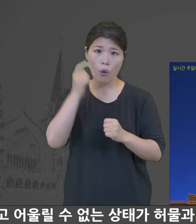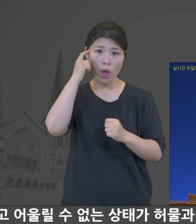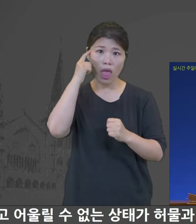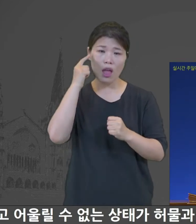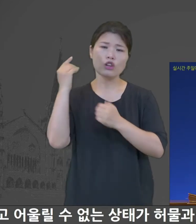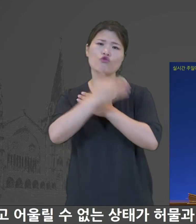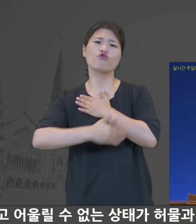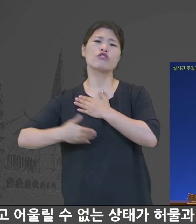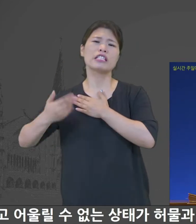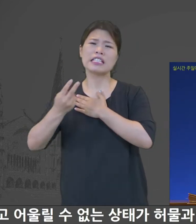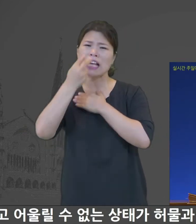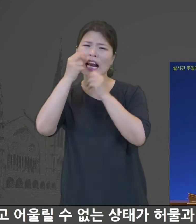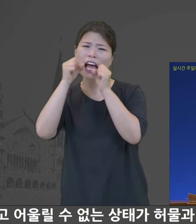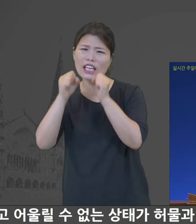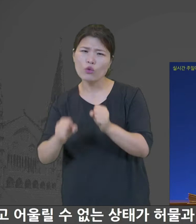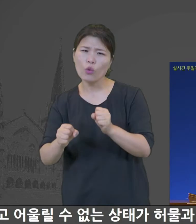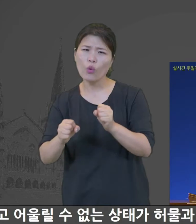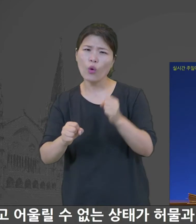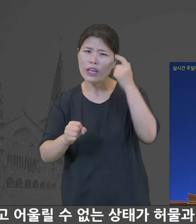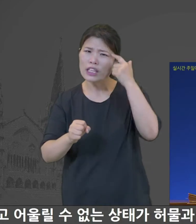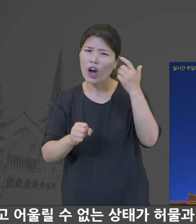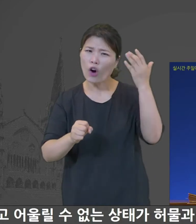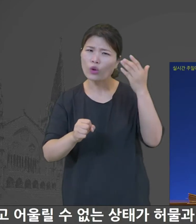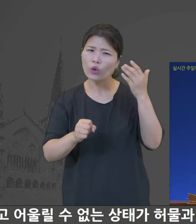살아있거든요. 기회가 있다는 말입니다.